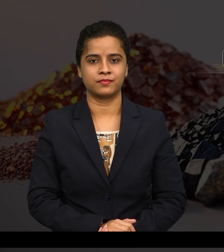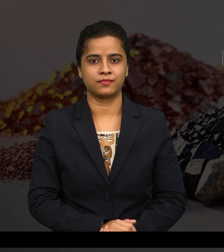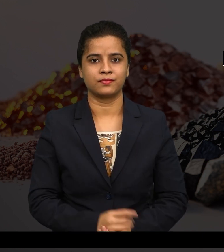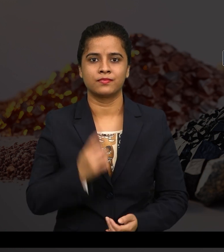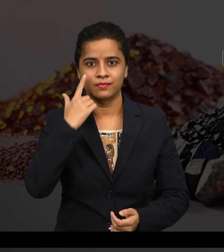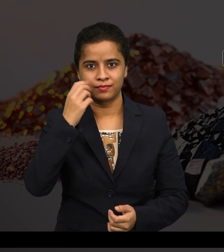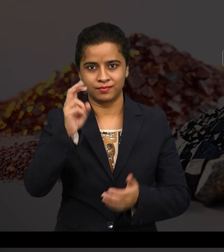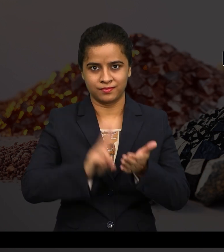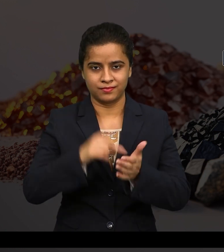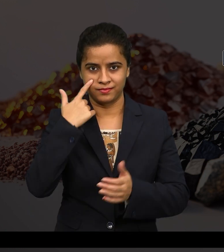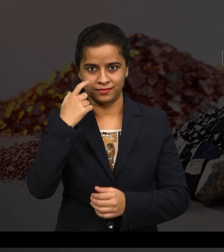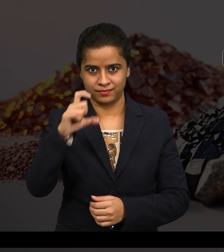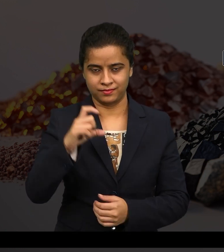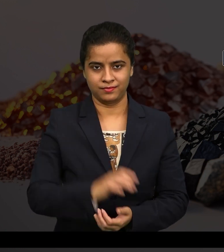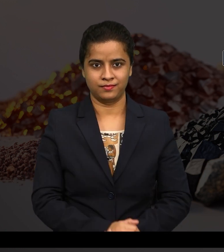అయానిక్.